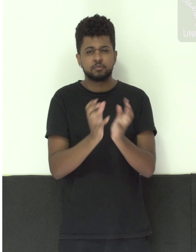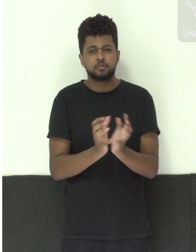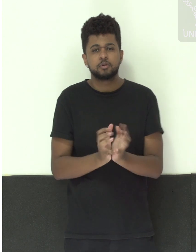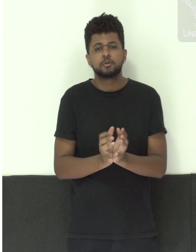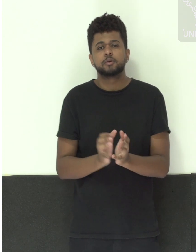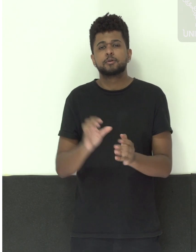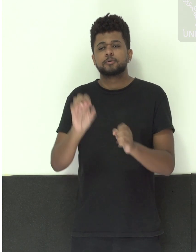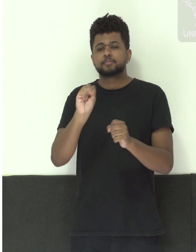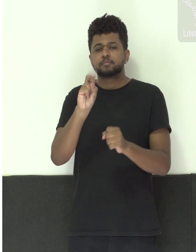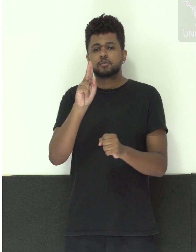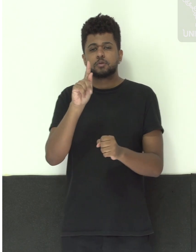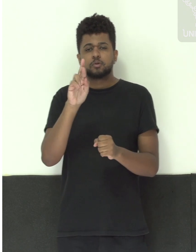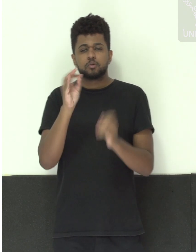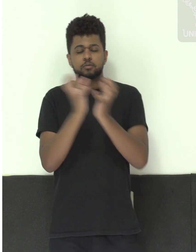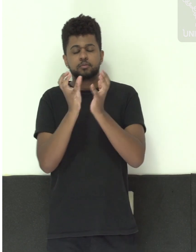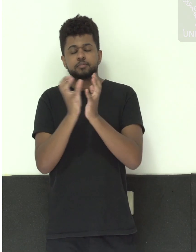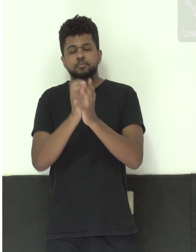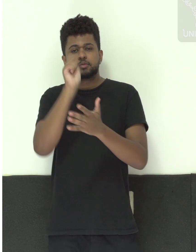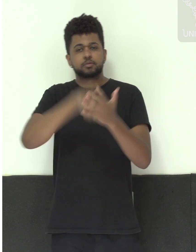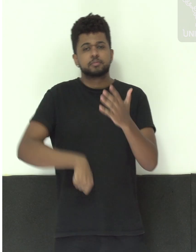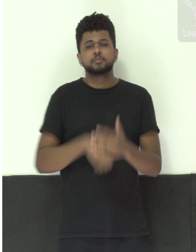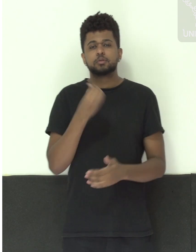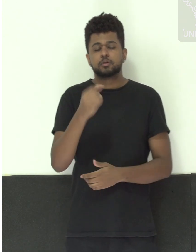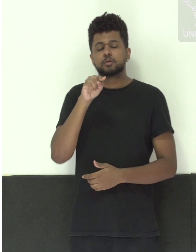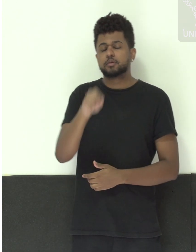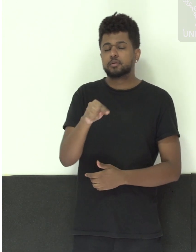e subgrupos de inscritos.